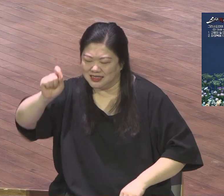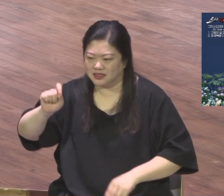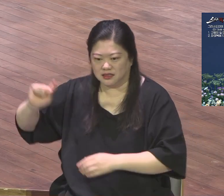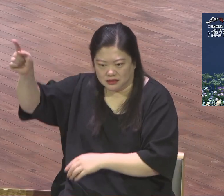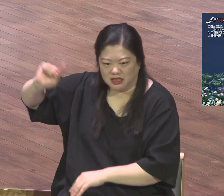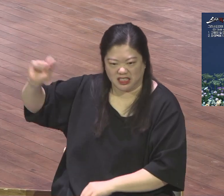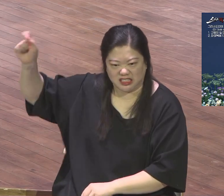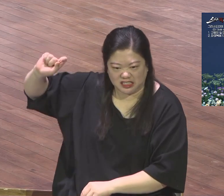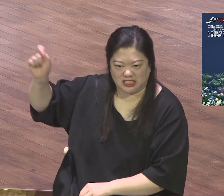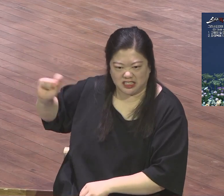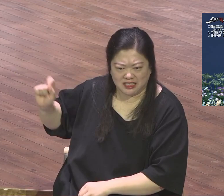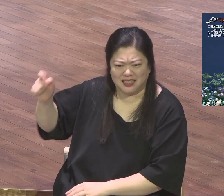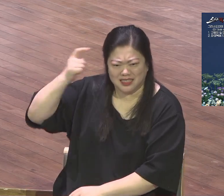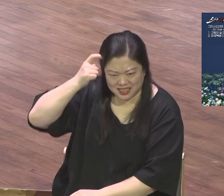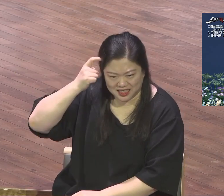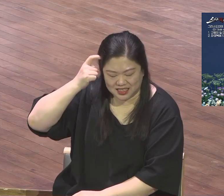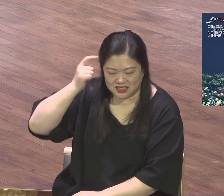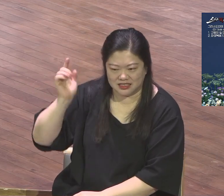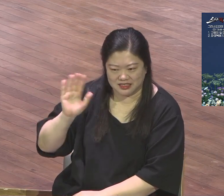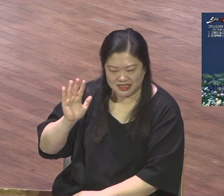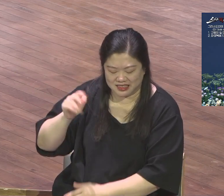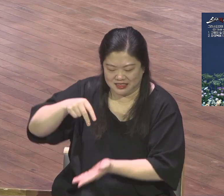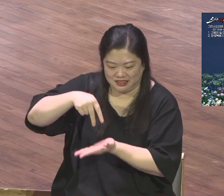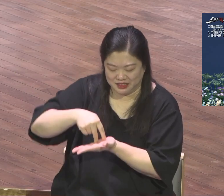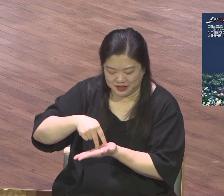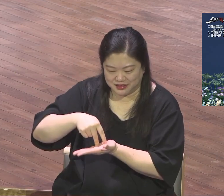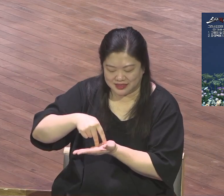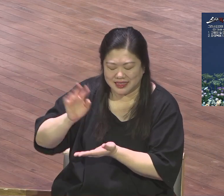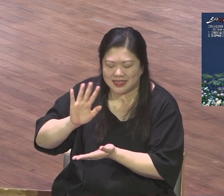오늘 증거할 메시지하고 좀 연관이 되기 때문에